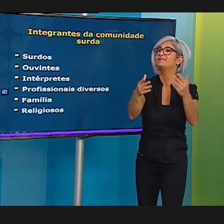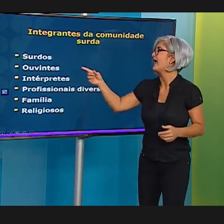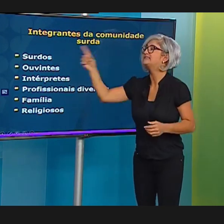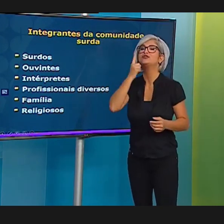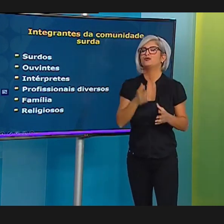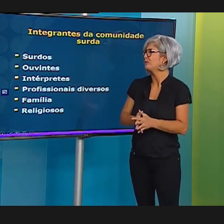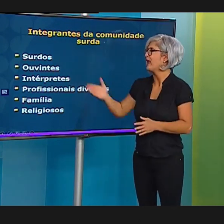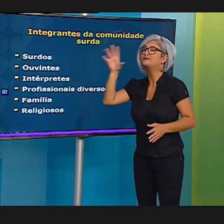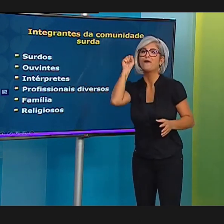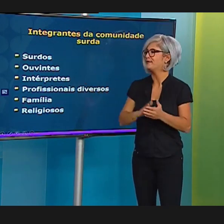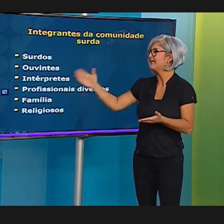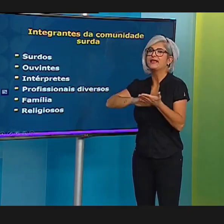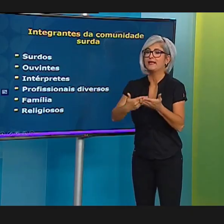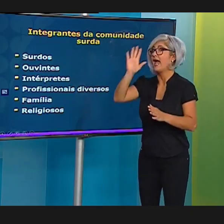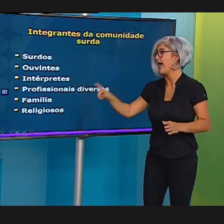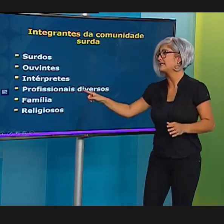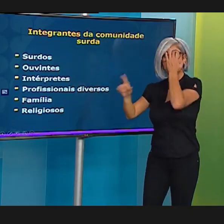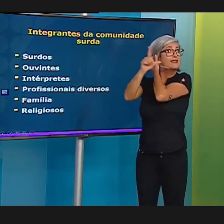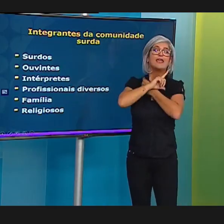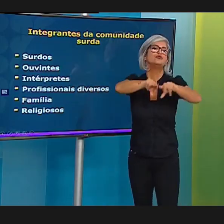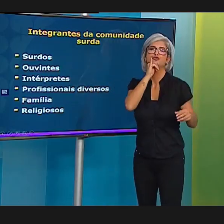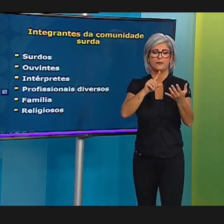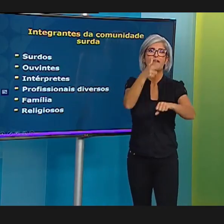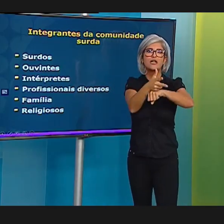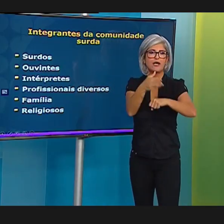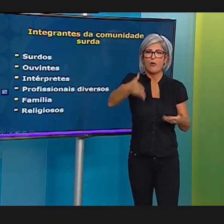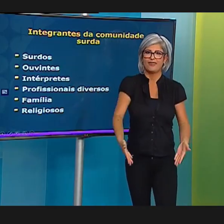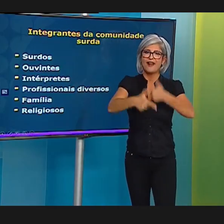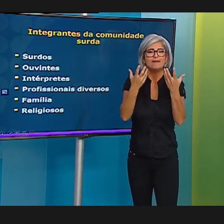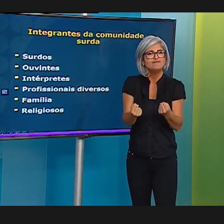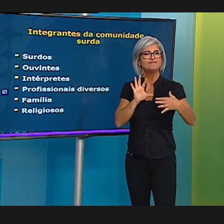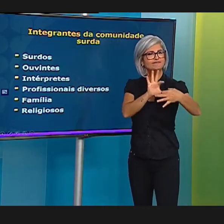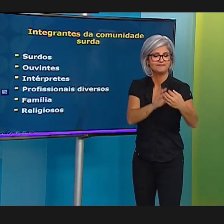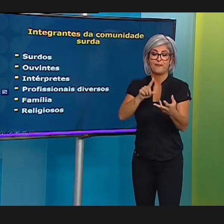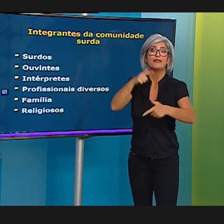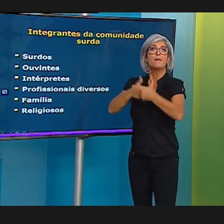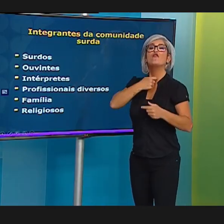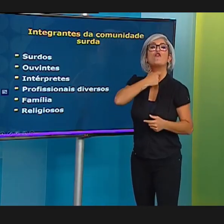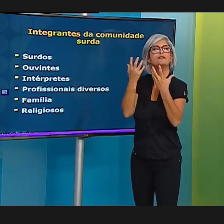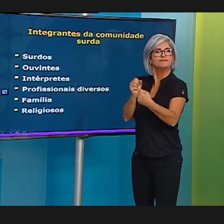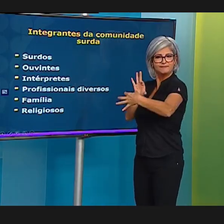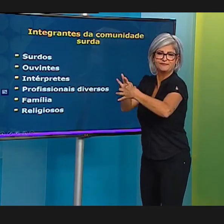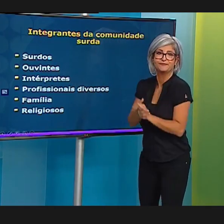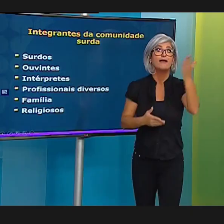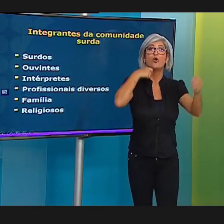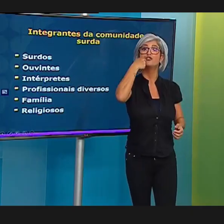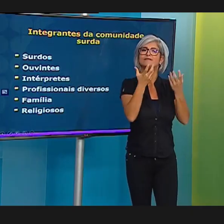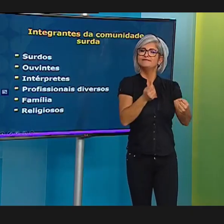primos, familiares que querem estar participando dessa empreitada. Vejam só, existem intérpretes que trabalham fazendo a interpretação oral, outros como aqui